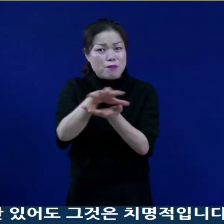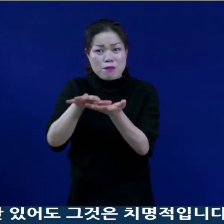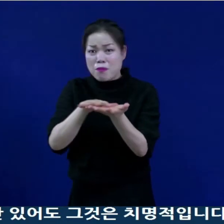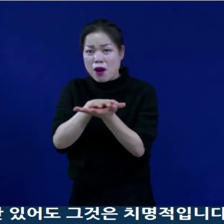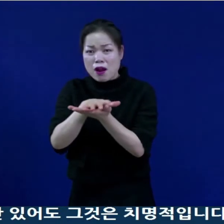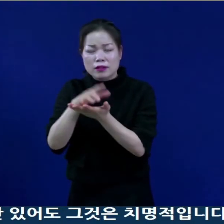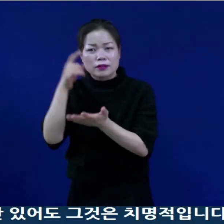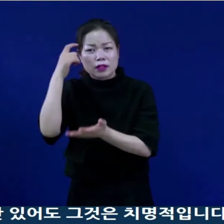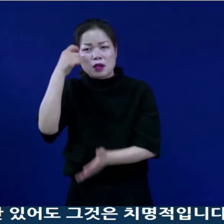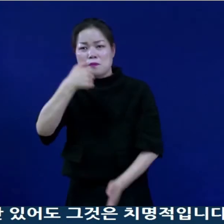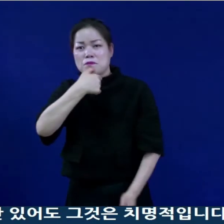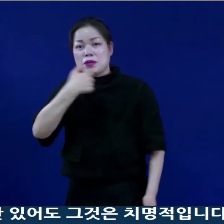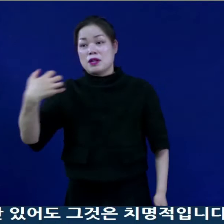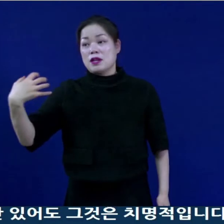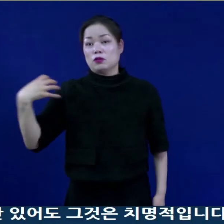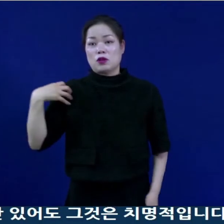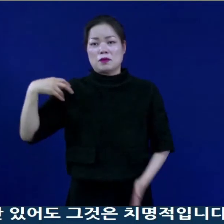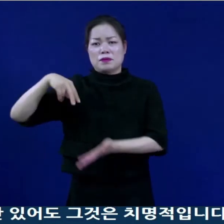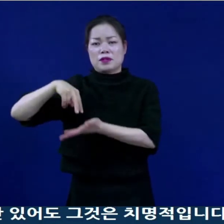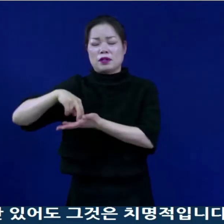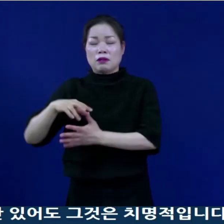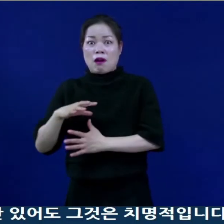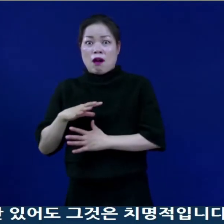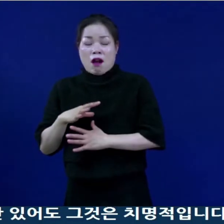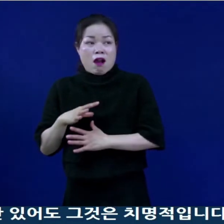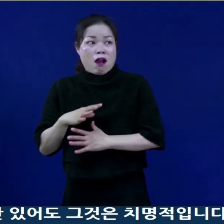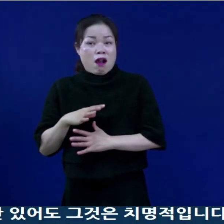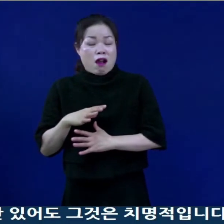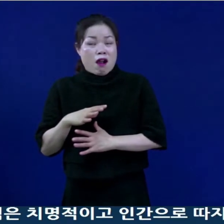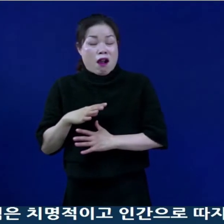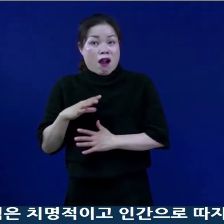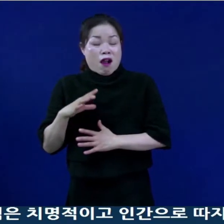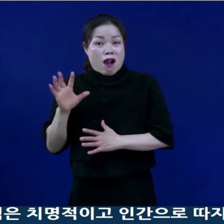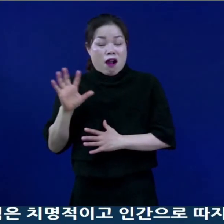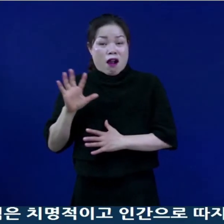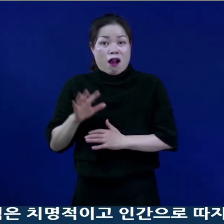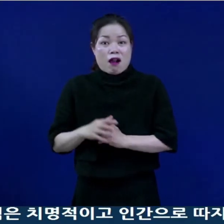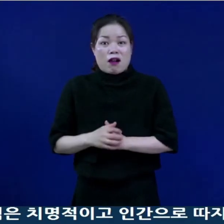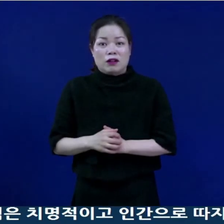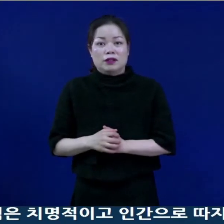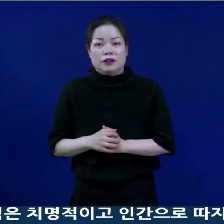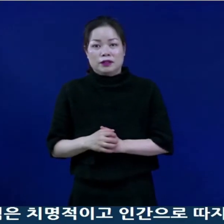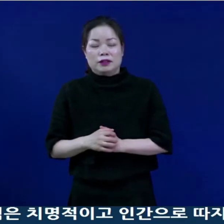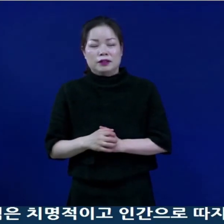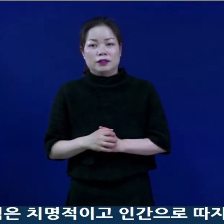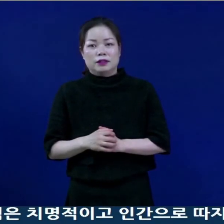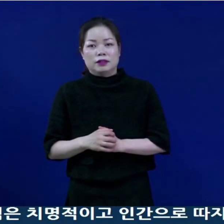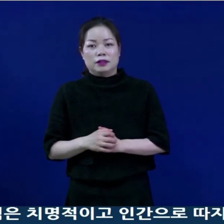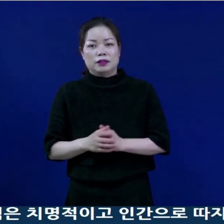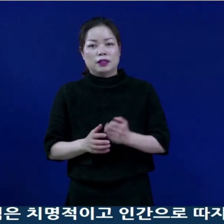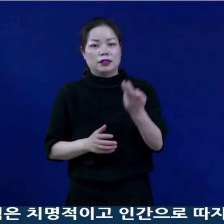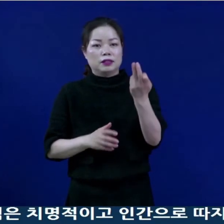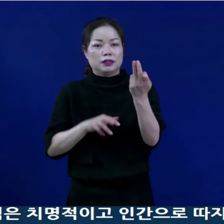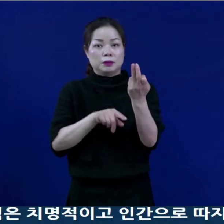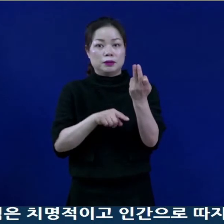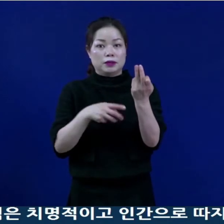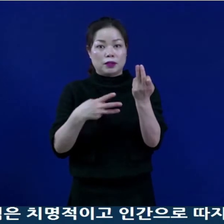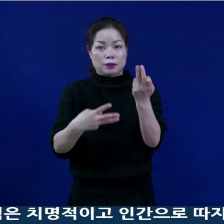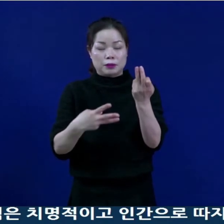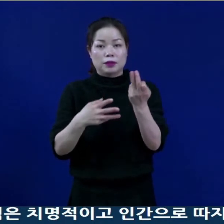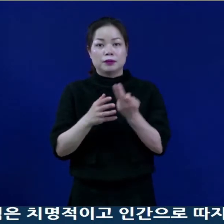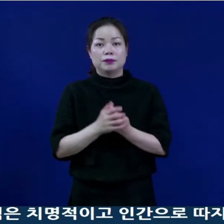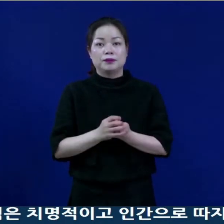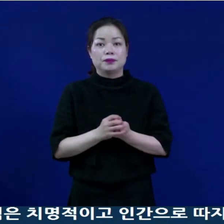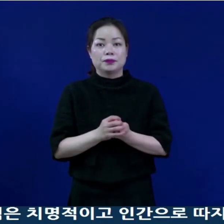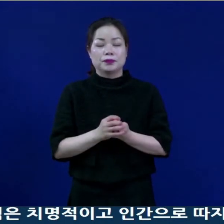아마도 빌라도는 겁을 먹었을 것입니다. 아찔했을 것입니다. 여러분 13절도 한번 보십시오.